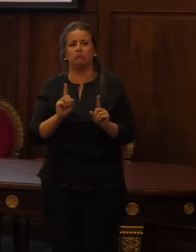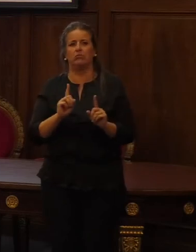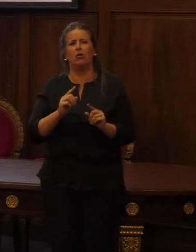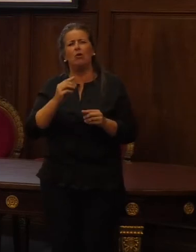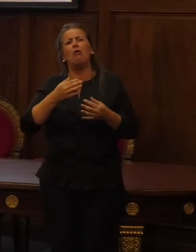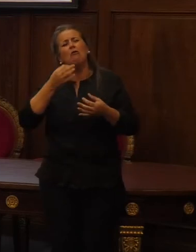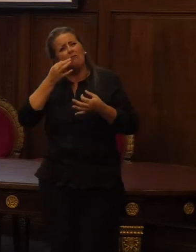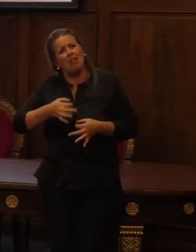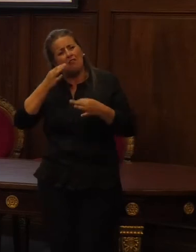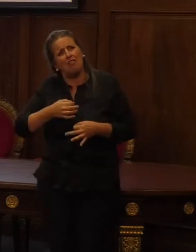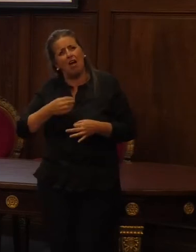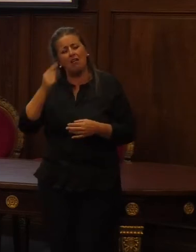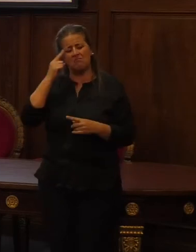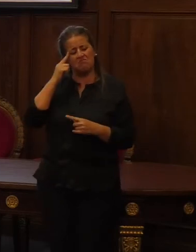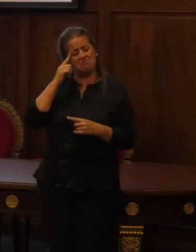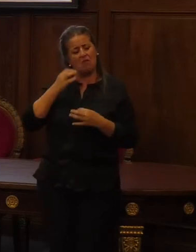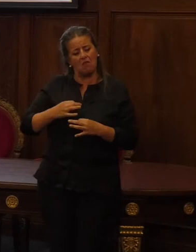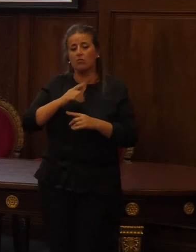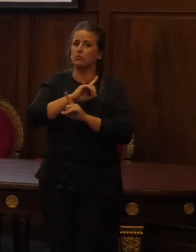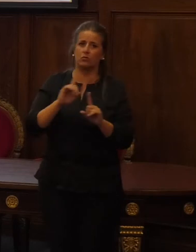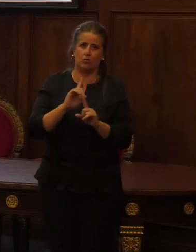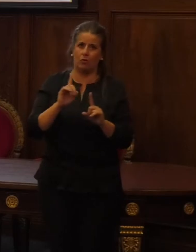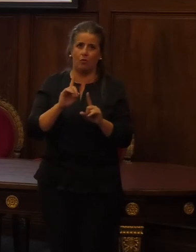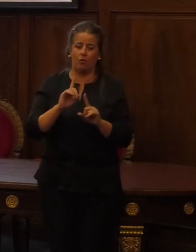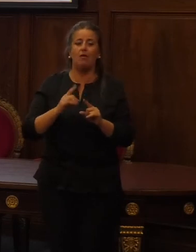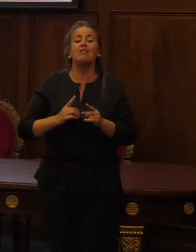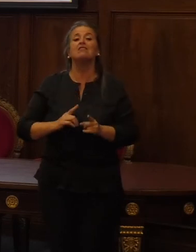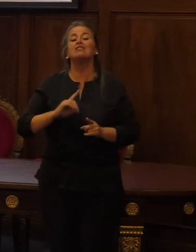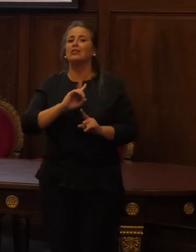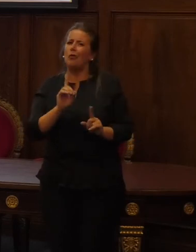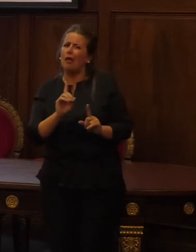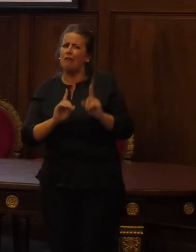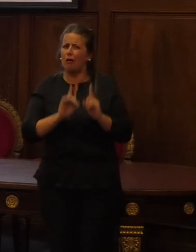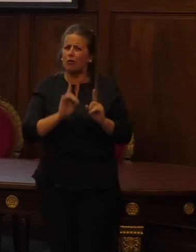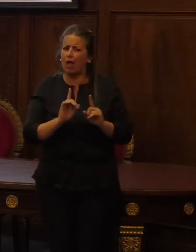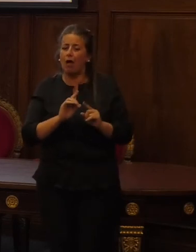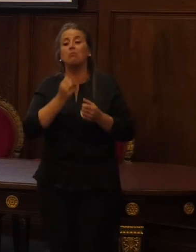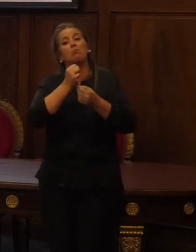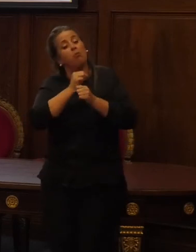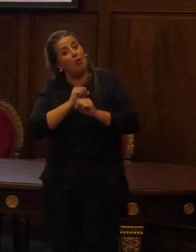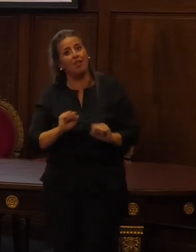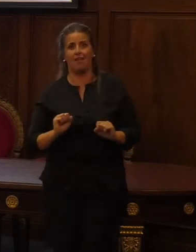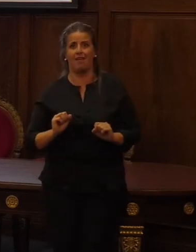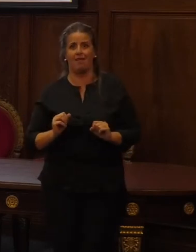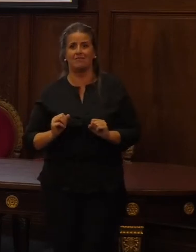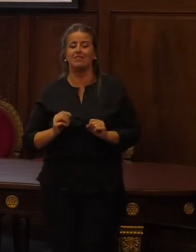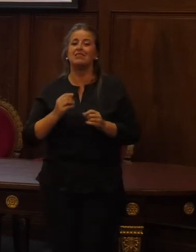de la psicología se impulsó este instituto. No era facultad, pero podía hacerlo. Era un camino a